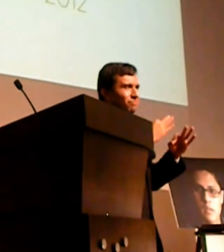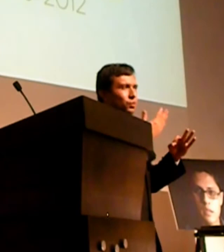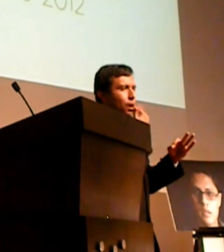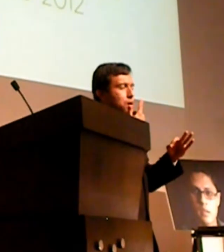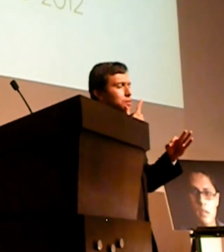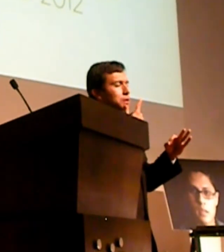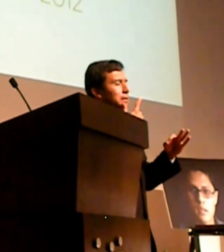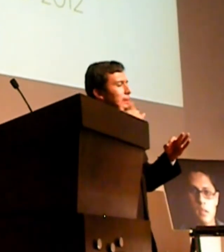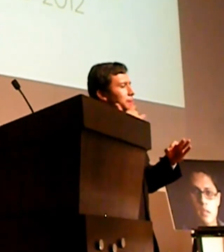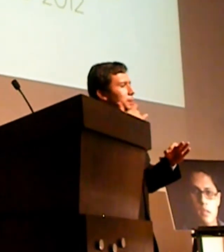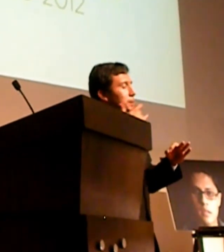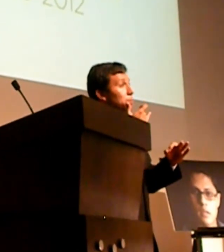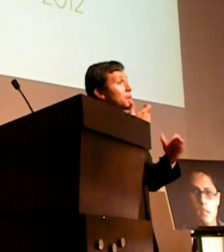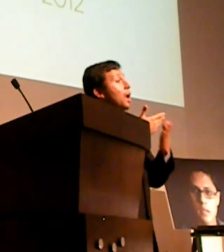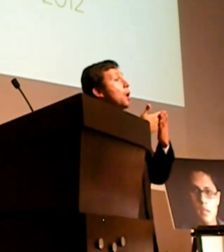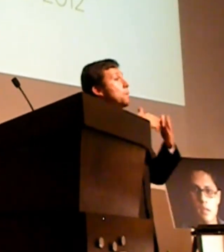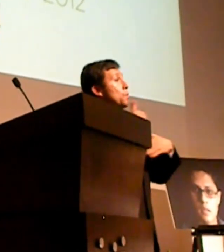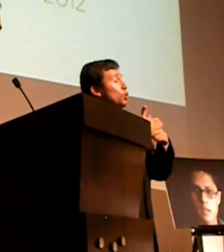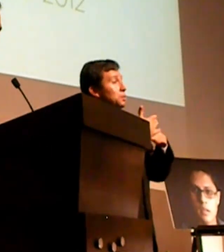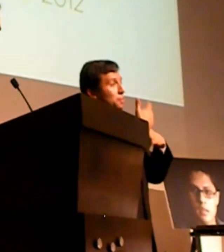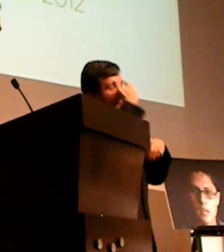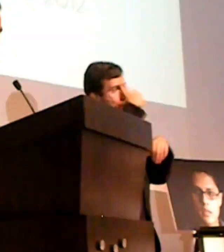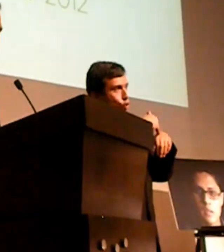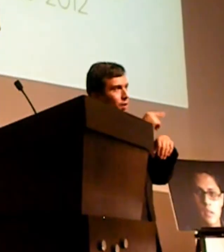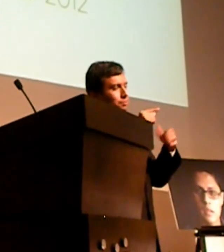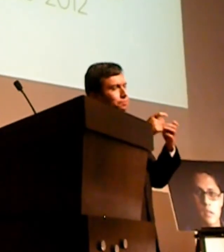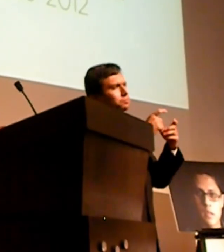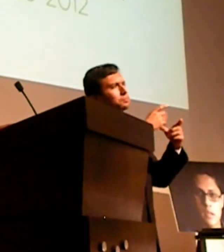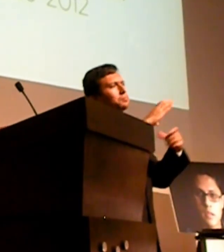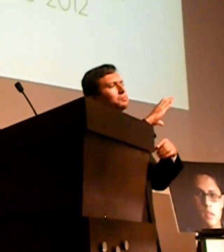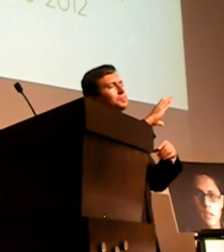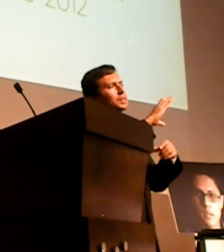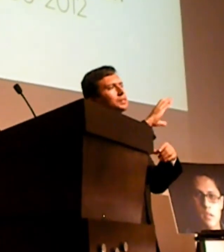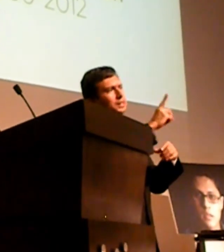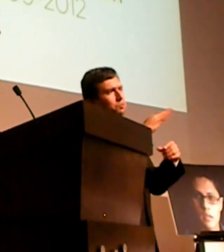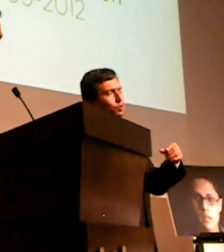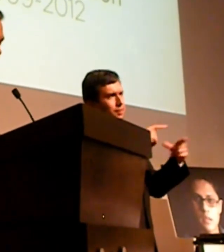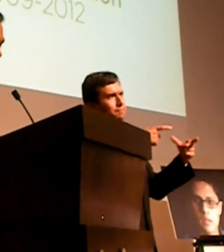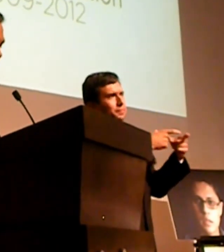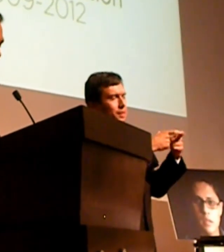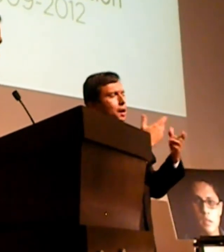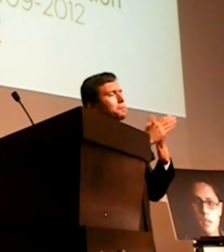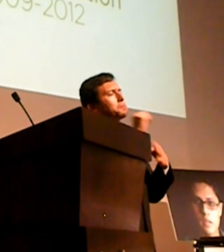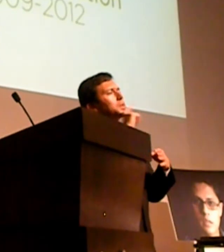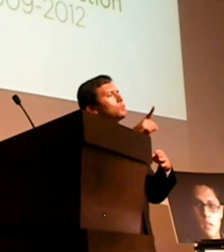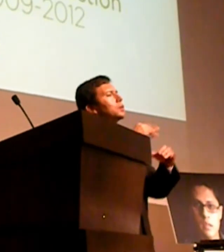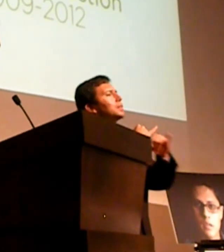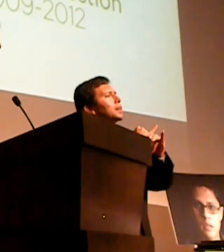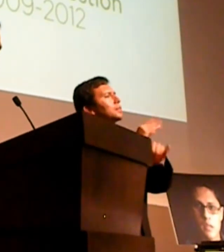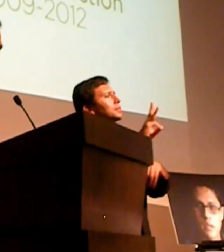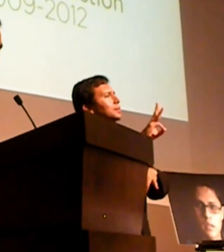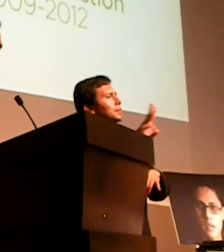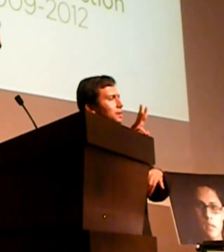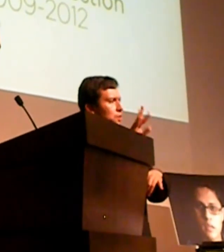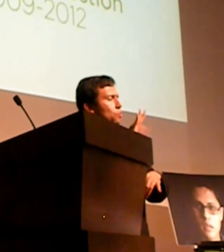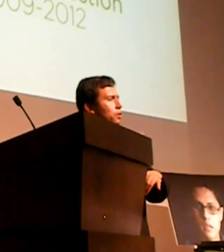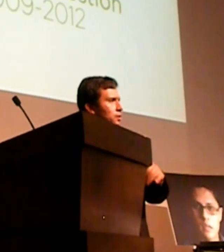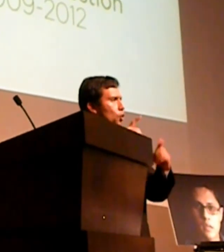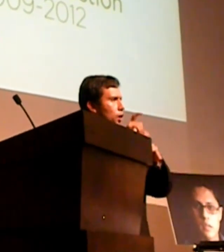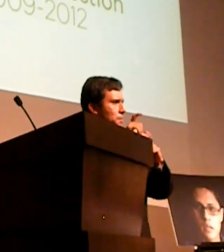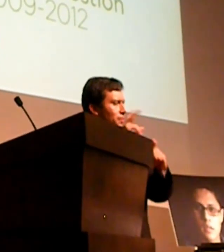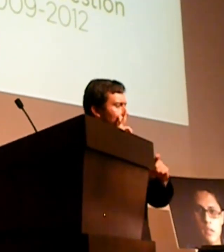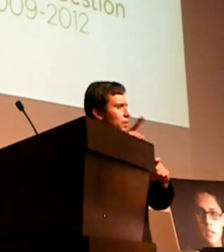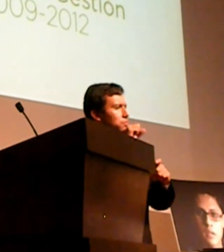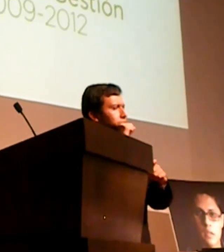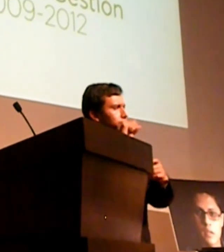que se entregará en formato electrónico y que está disponible en la página web del CONAPRED. Más de 3.000 expedientes de